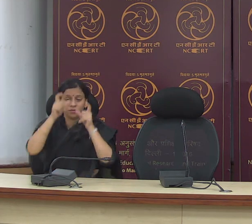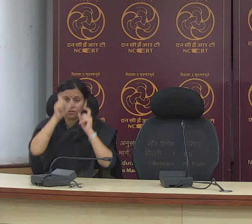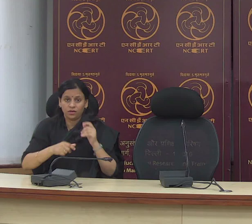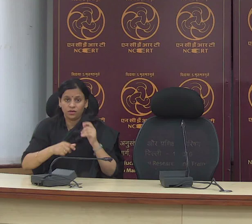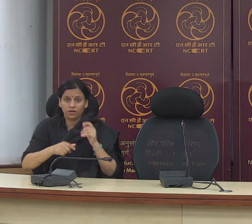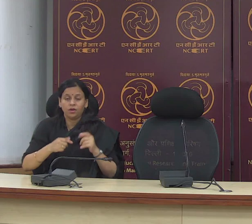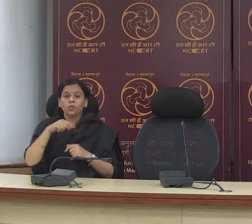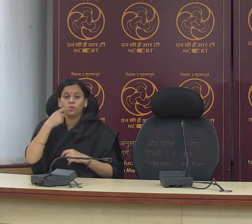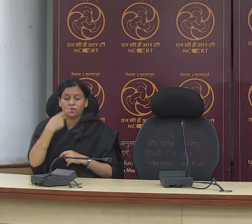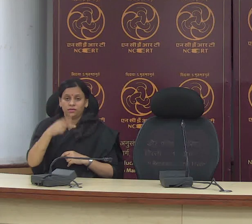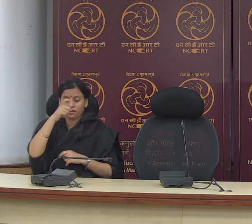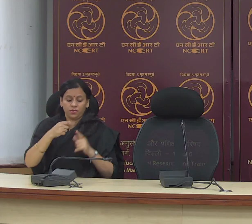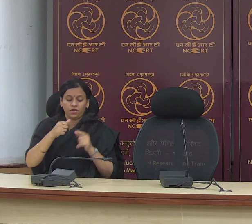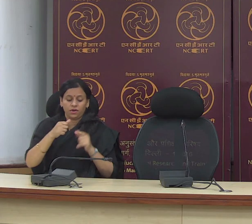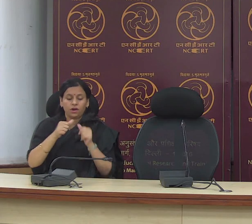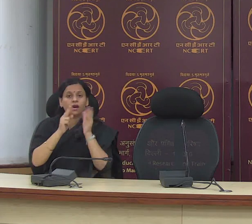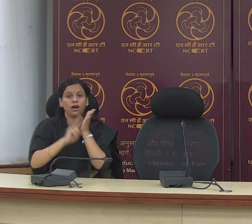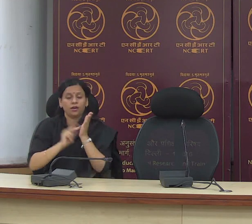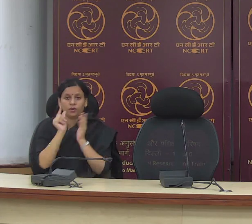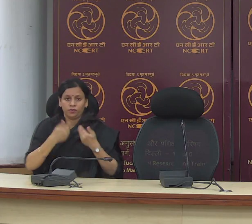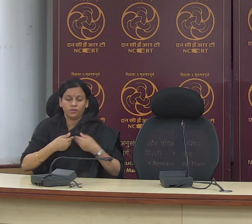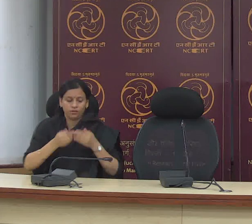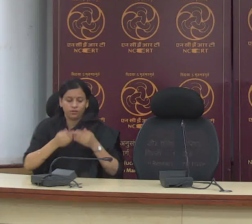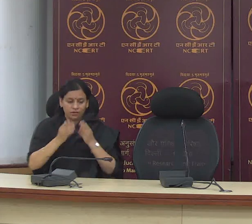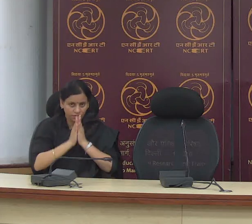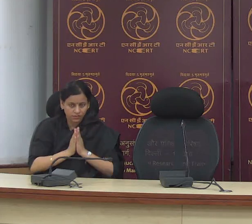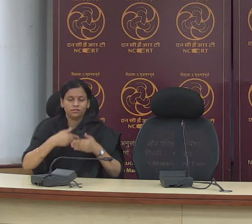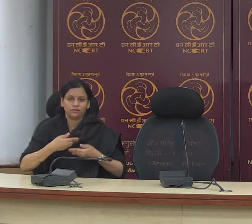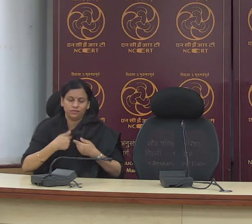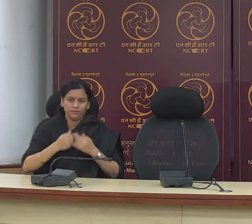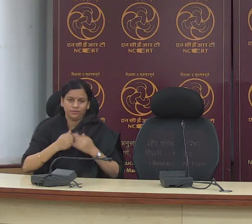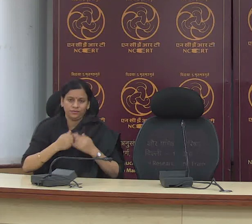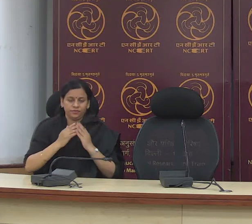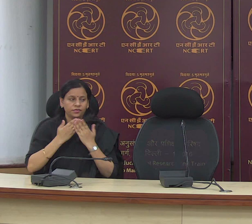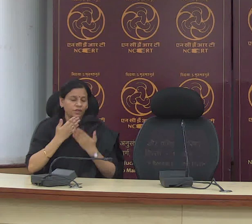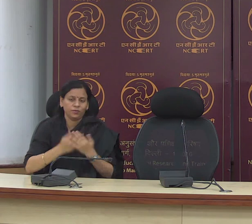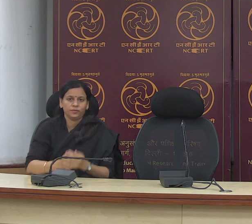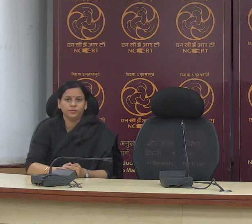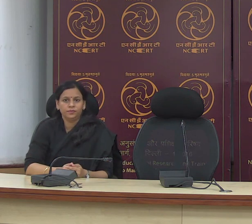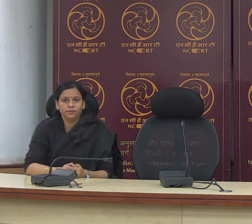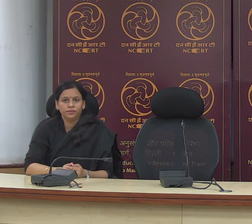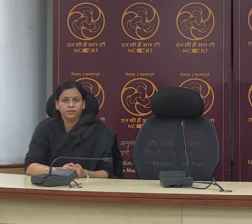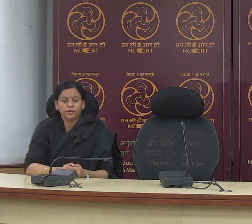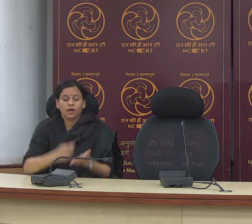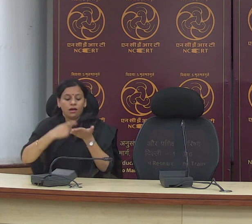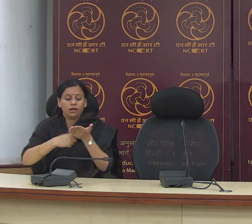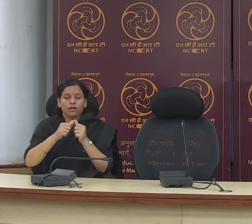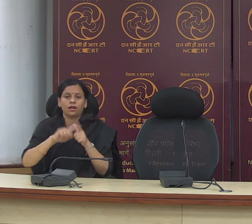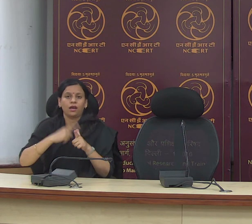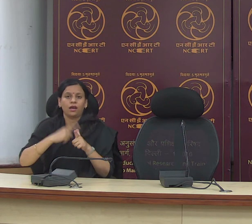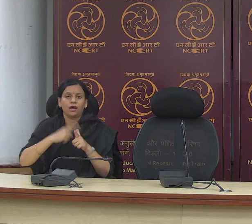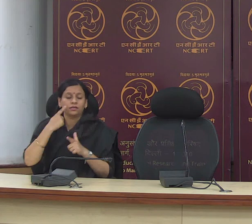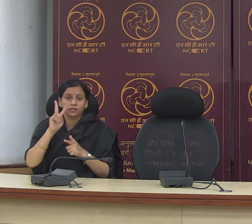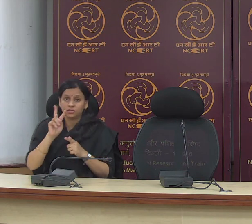रहा है, मिस अनु गौतम इंटरप्रेट कर रही हैं इसे। अनु जी नमस्कार, आपका भी बहुत बहुत स्वागत है। राजीव सर, सबसे